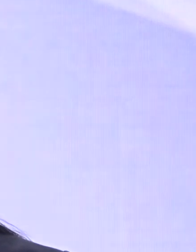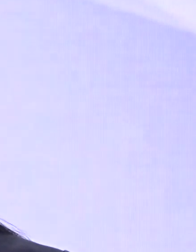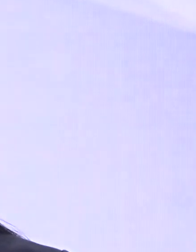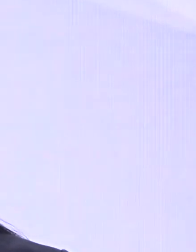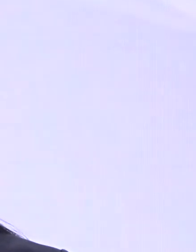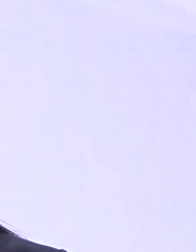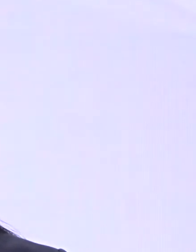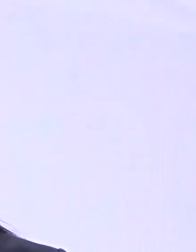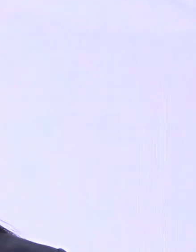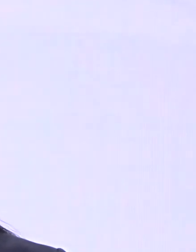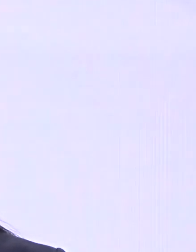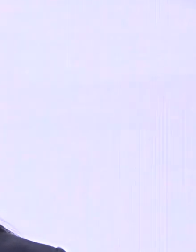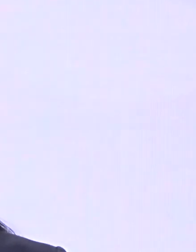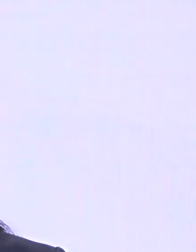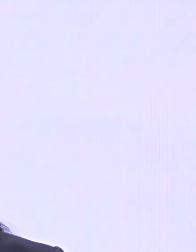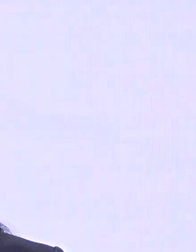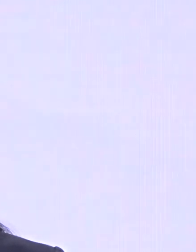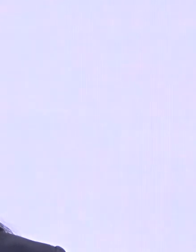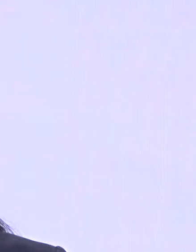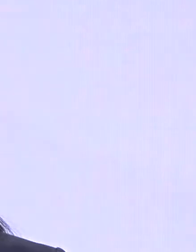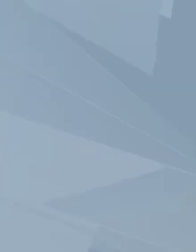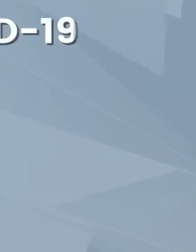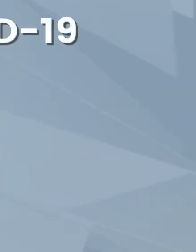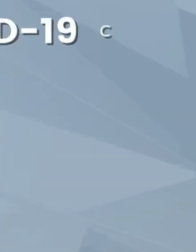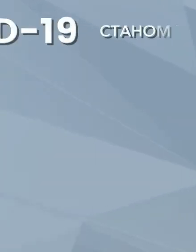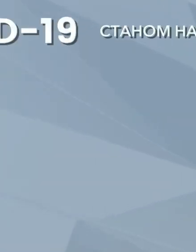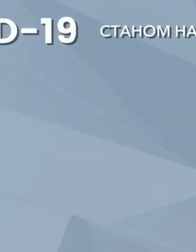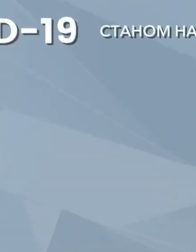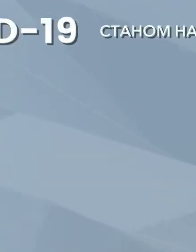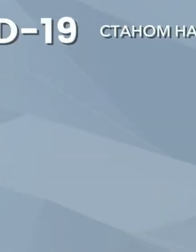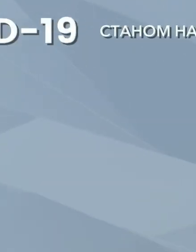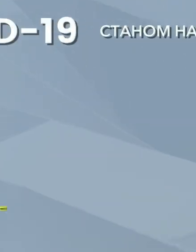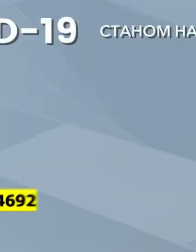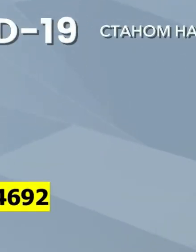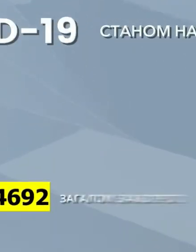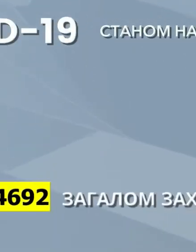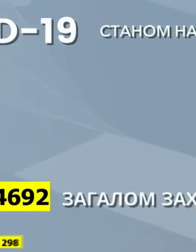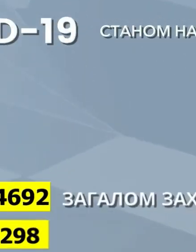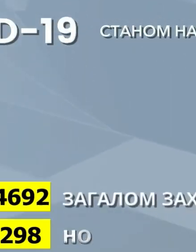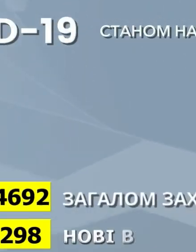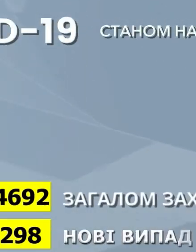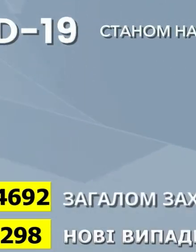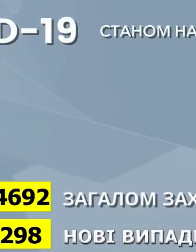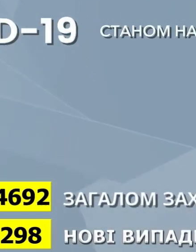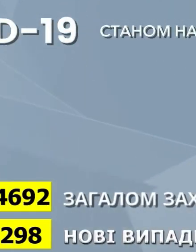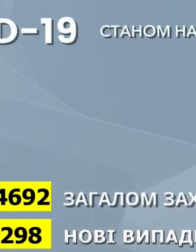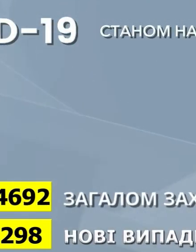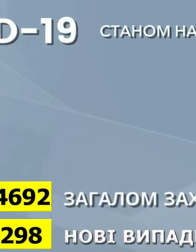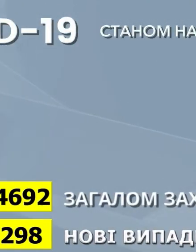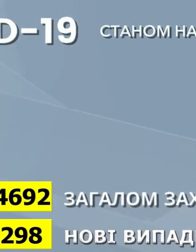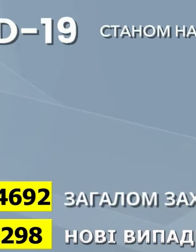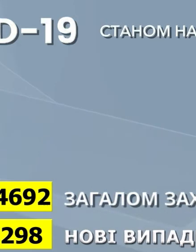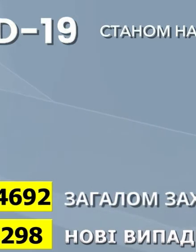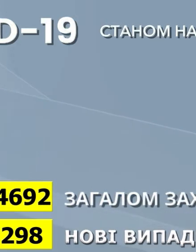цього керівництво міста лікарі попереджали заздалегідь. Проте до них не дослухались. На щастя, за минулу добу немає нових